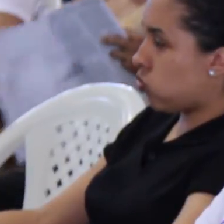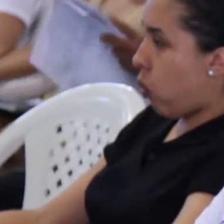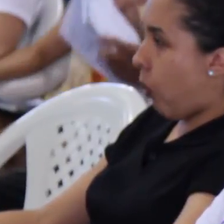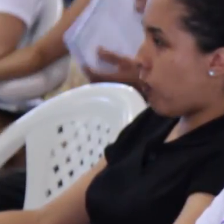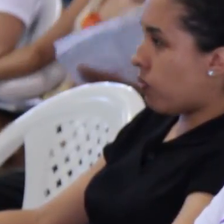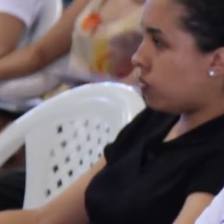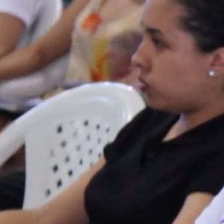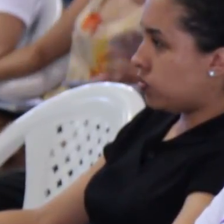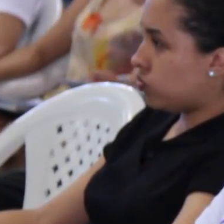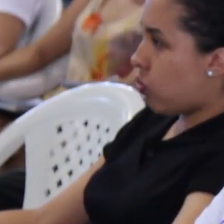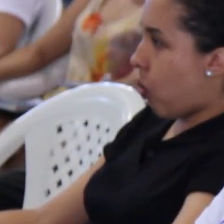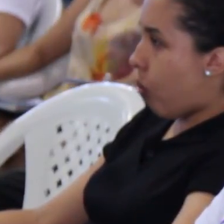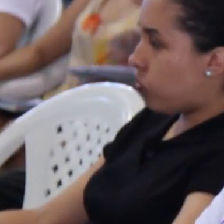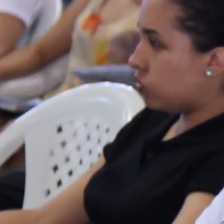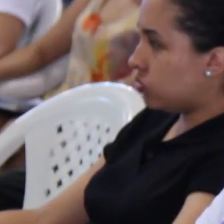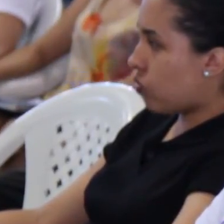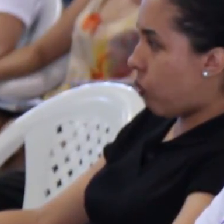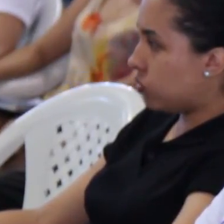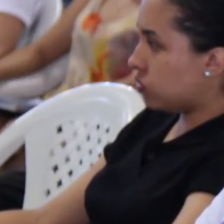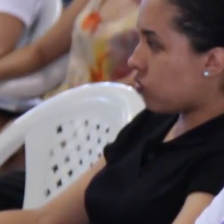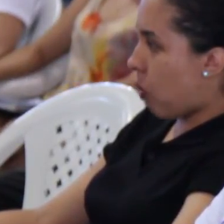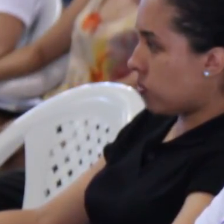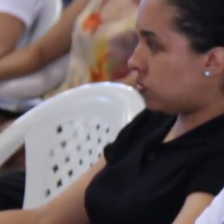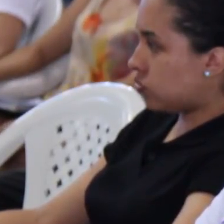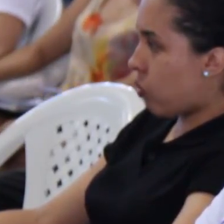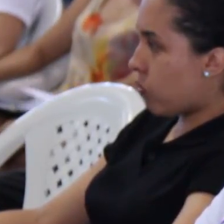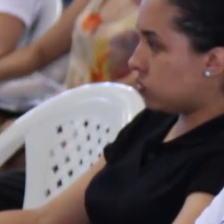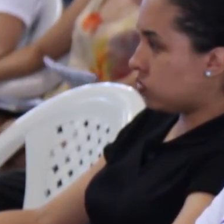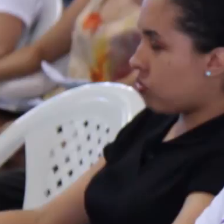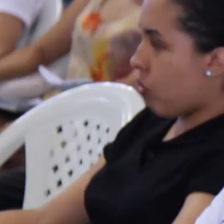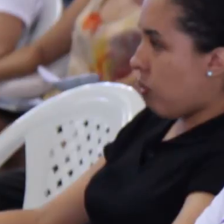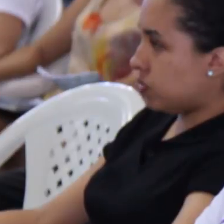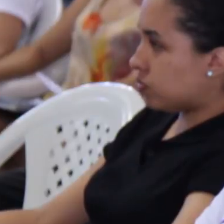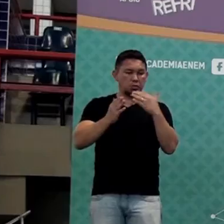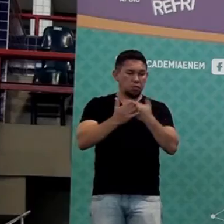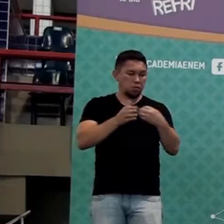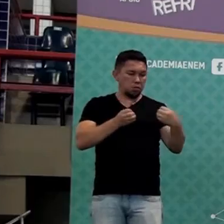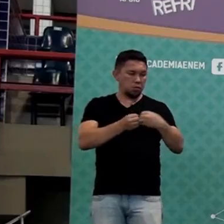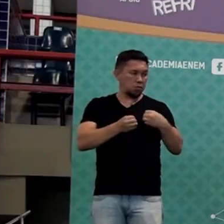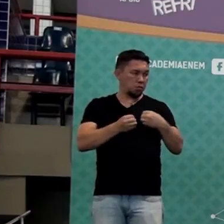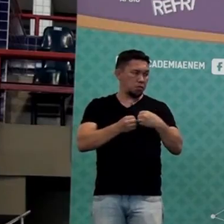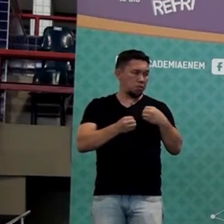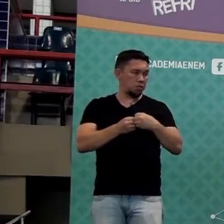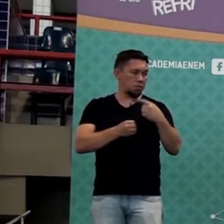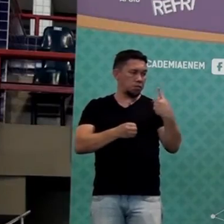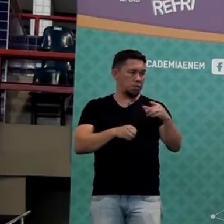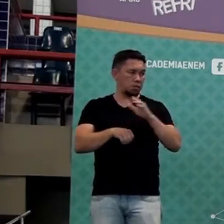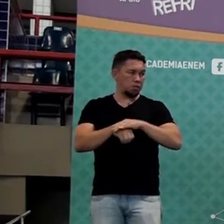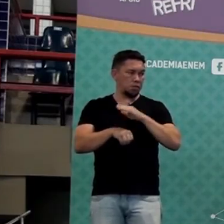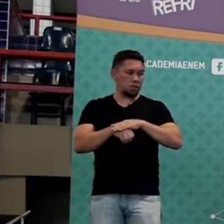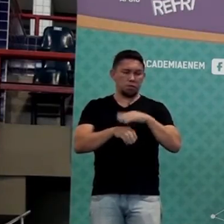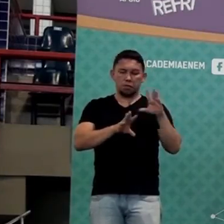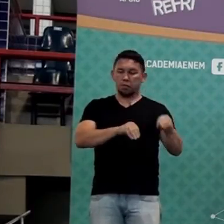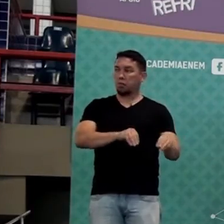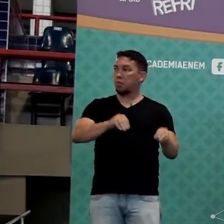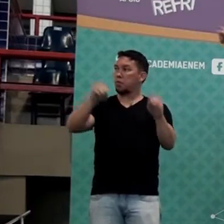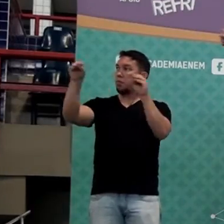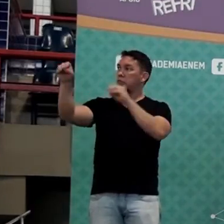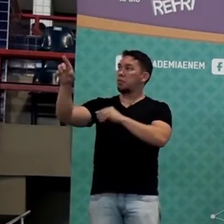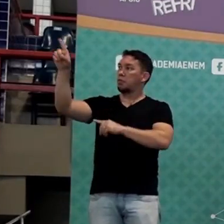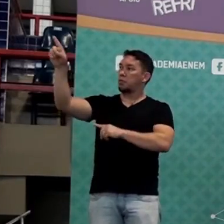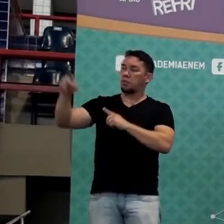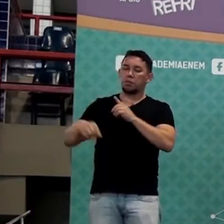da casa dela. Ela tem um comércio, os filhos estudam numa escola que é bem pertinho da casa. Aí você bota a pessoa lá para o